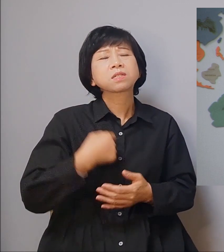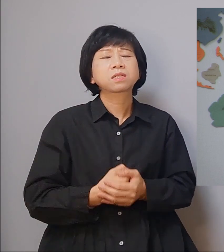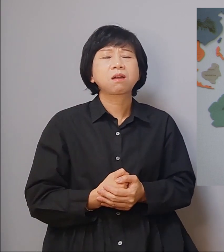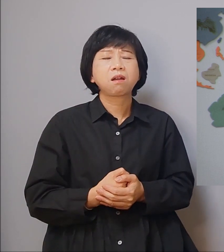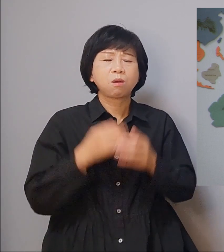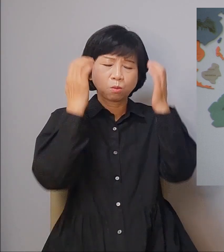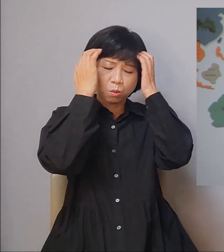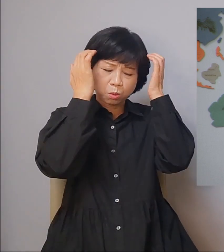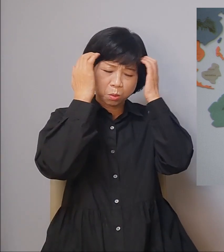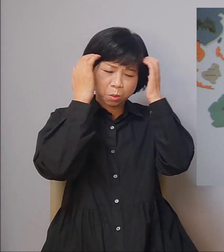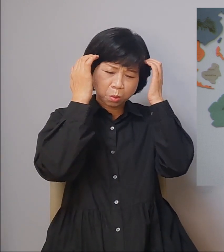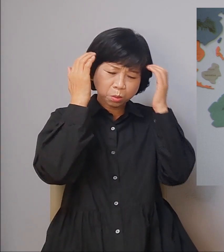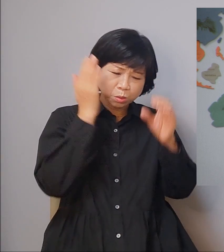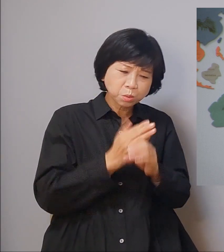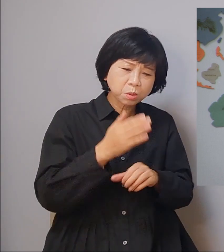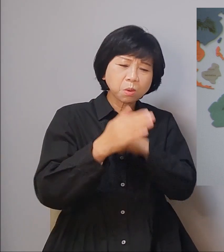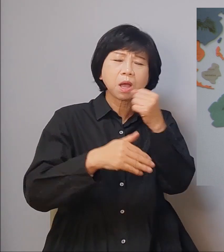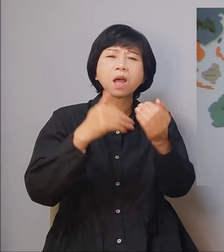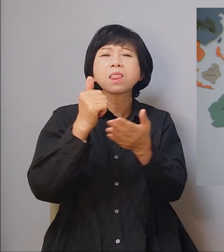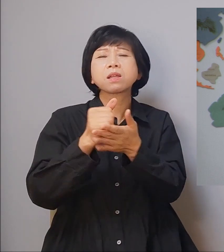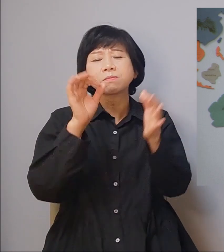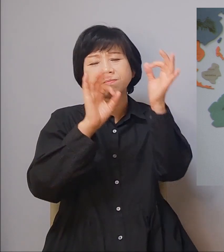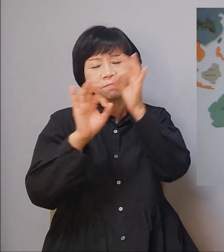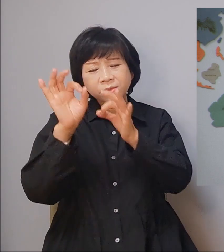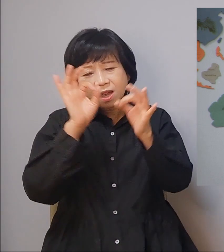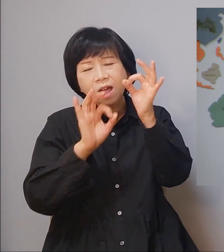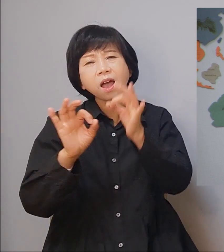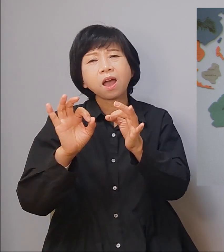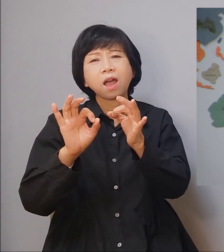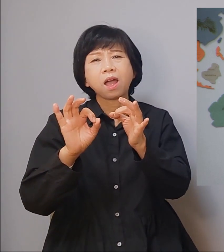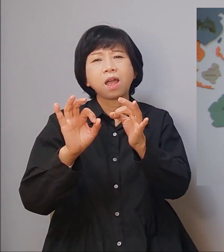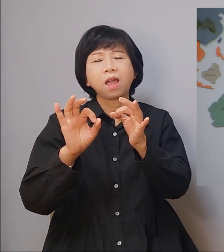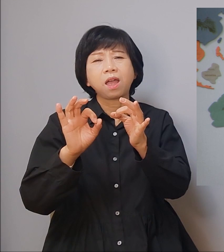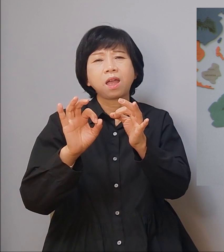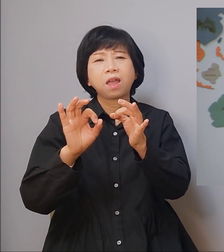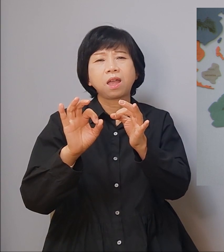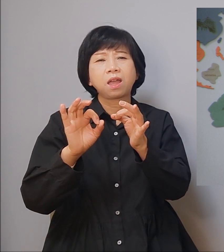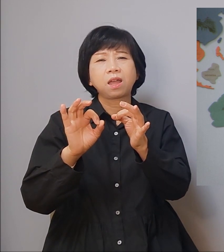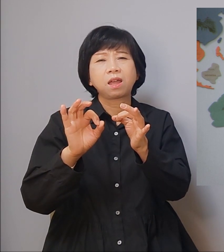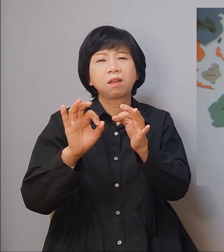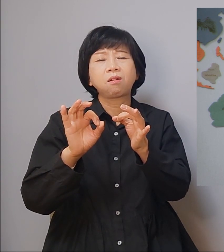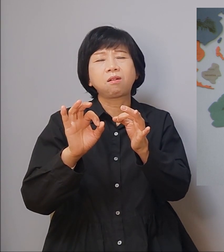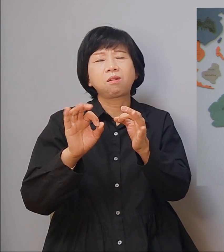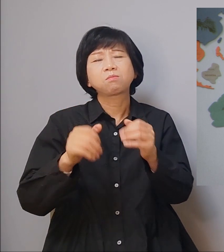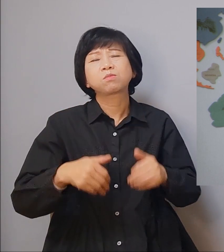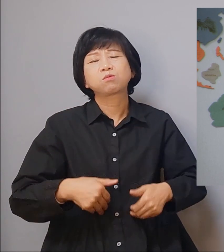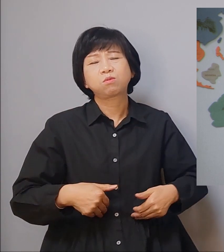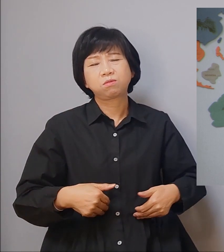없는 고통이지만 그 한복판에서 하나님을 찾을 마음이 지금 나에게 있습니까?